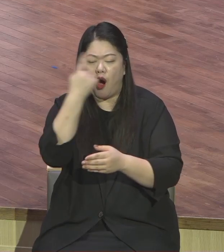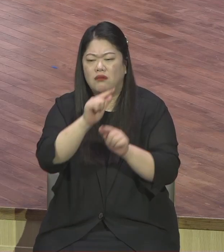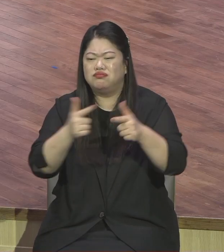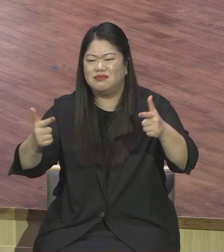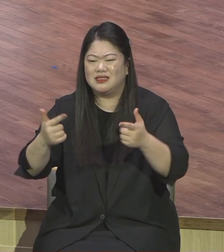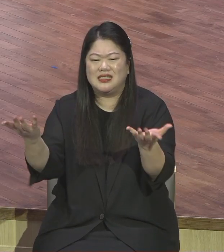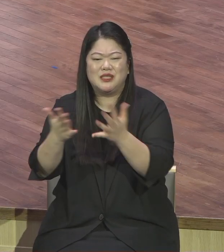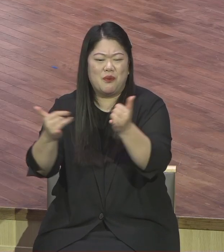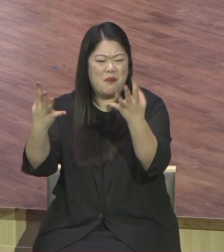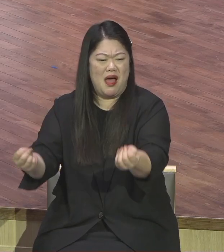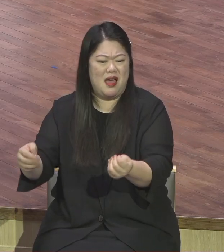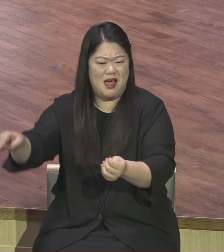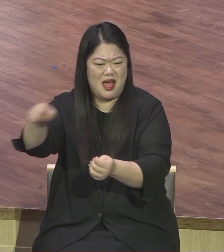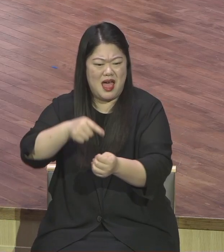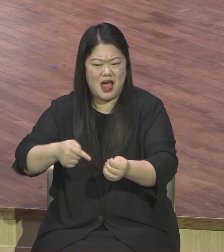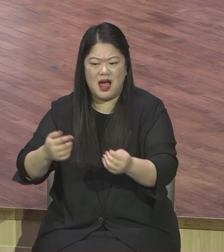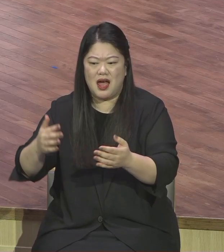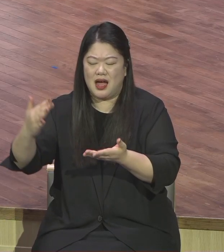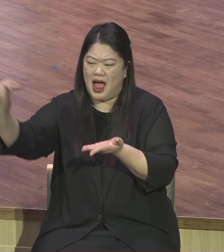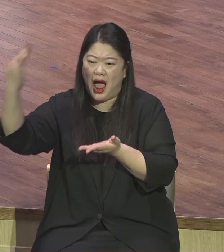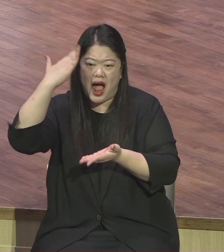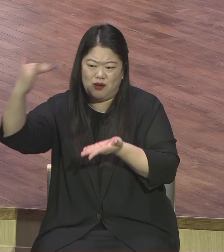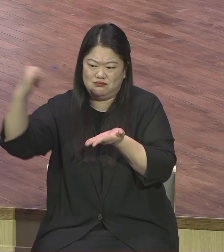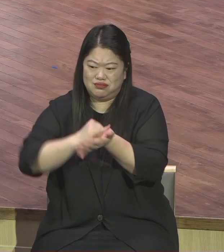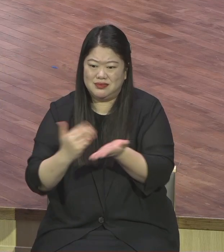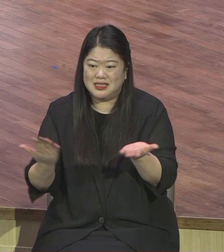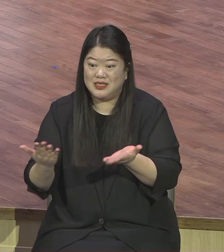될 것입니다. 영계 모든 성도들 한 번 더